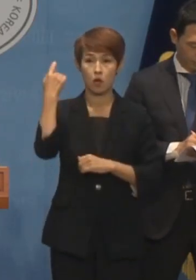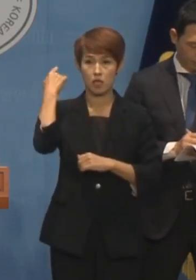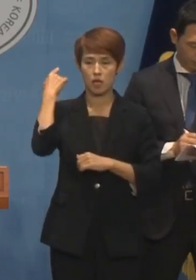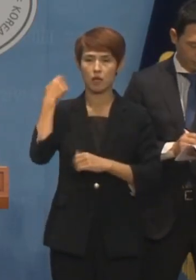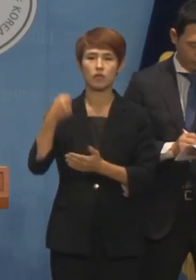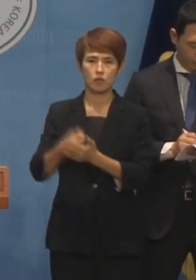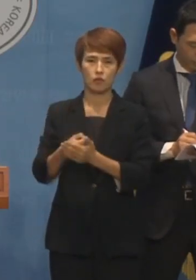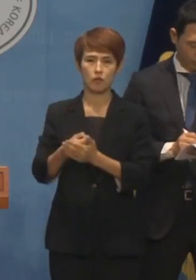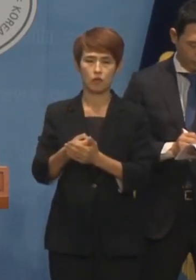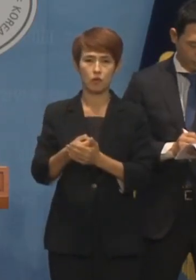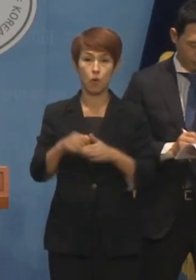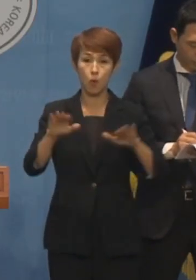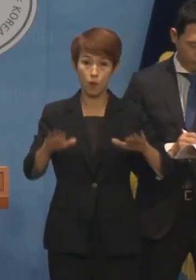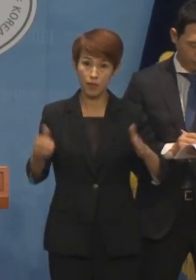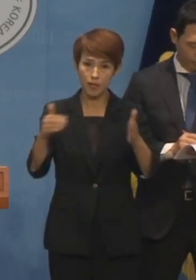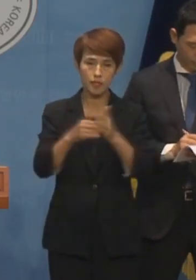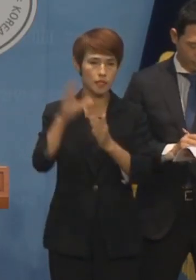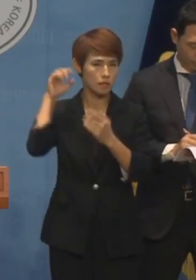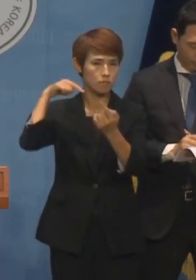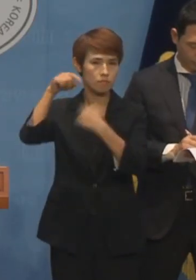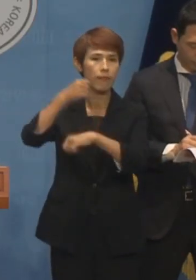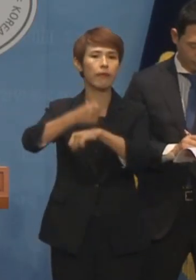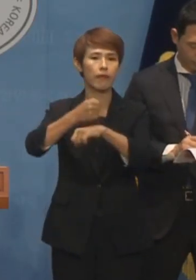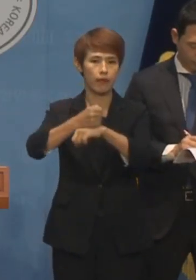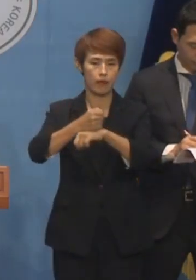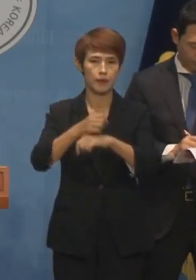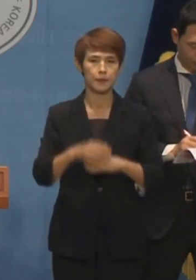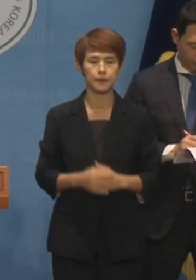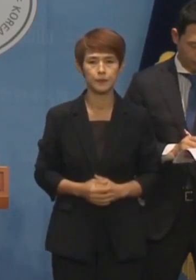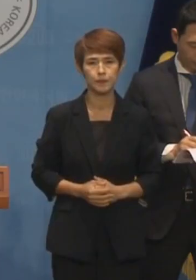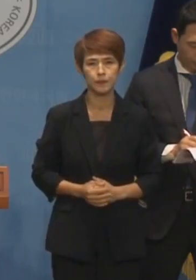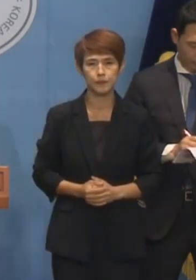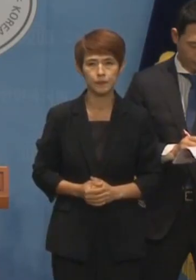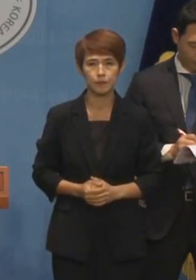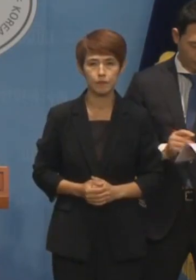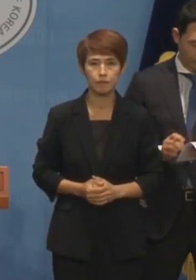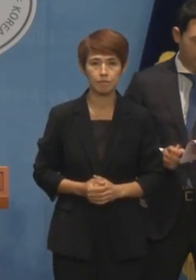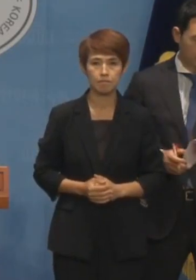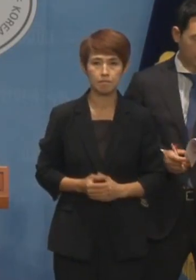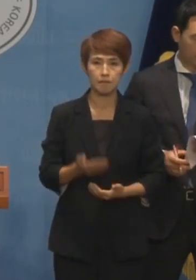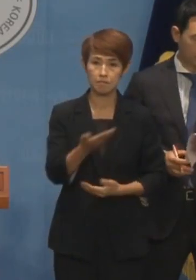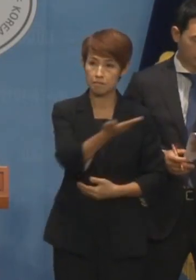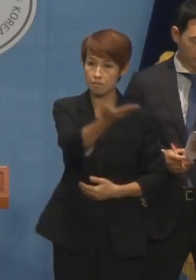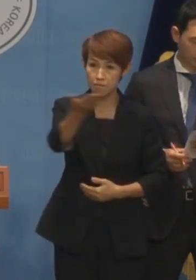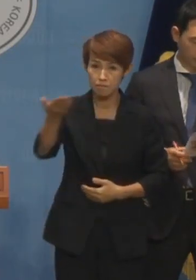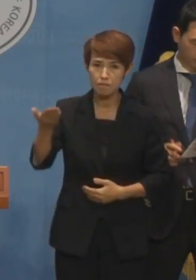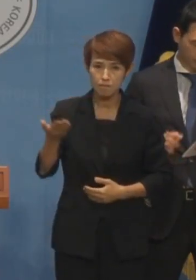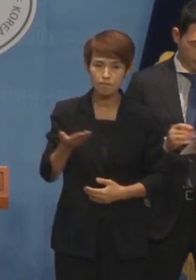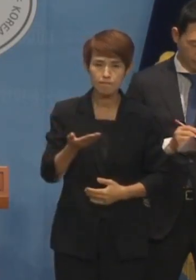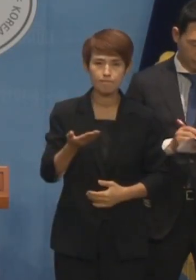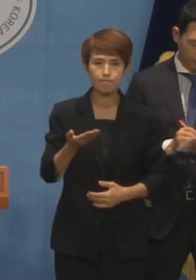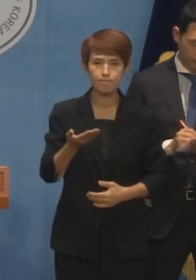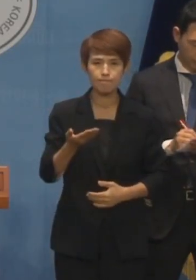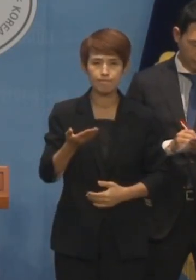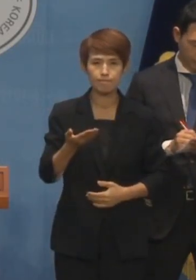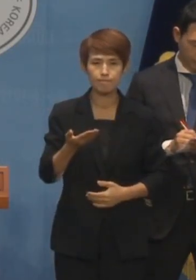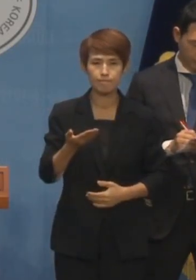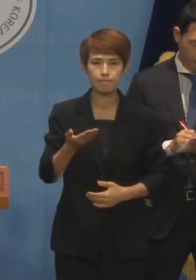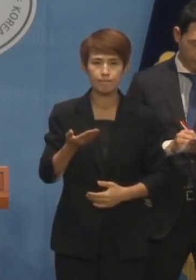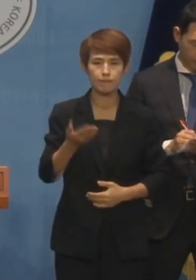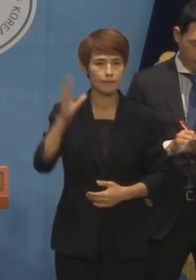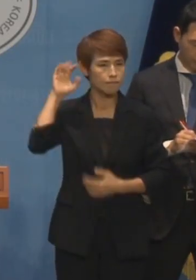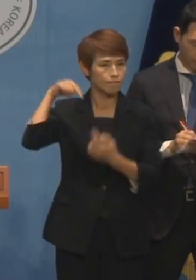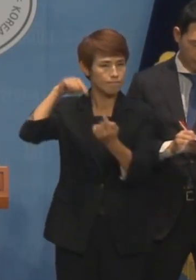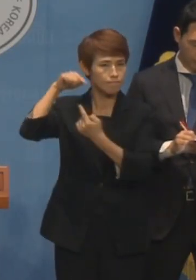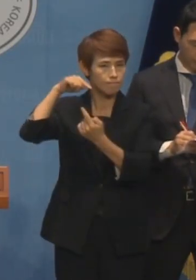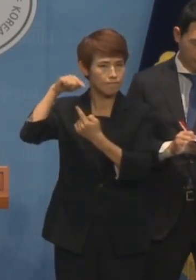오늘까지 인사청문회를 진행하기로 했습니다. 여기 계신 기자분들과 국민 여러분들께서 같이 함께